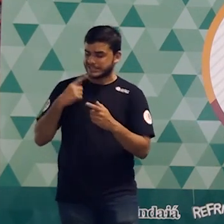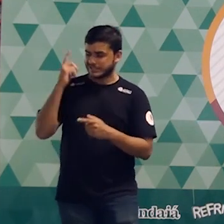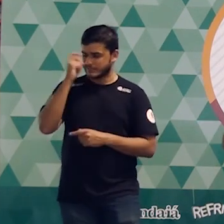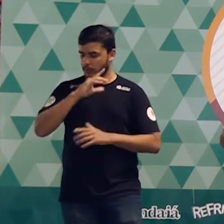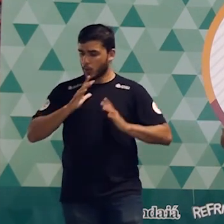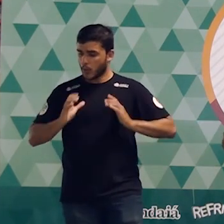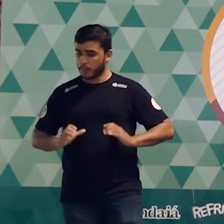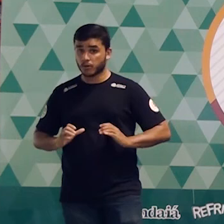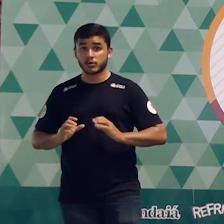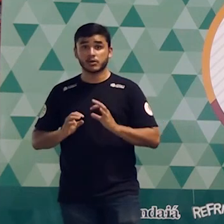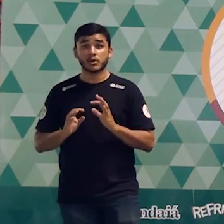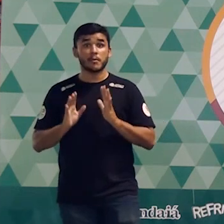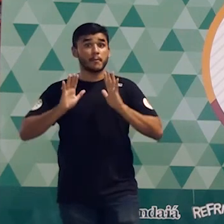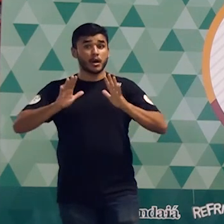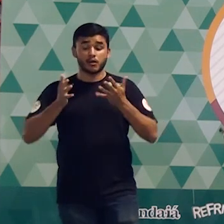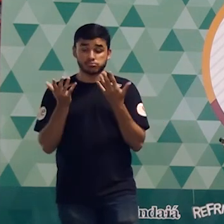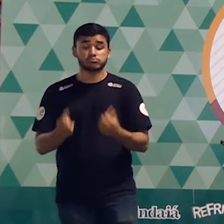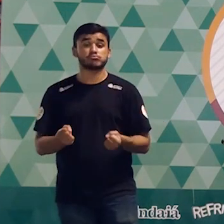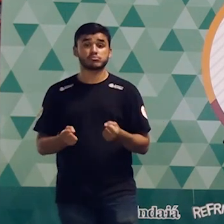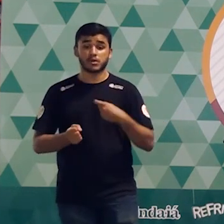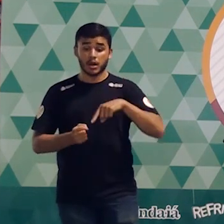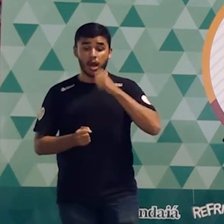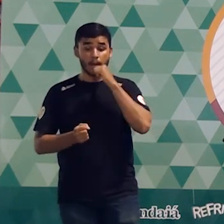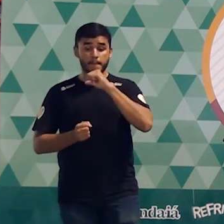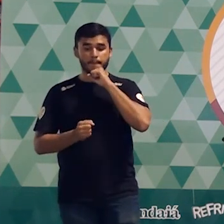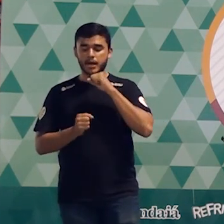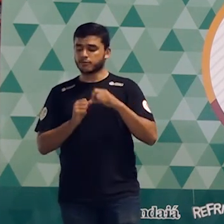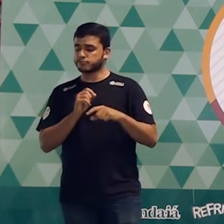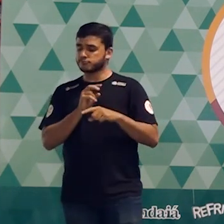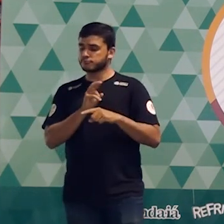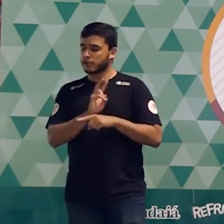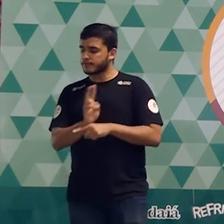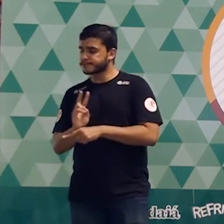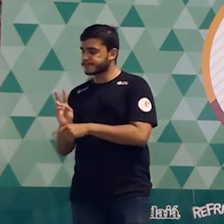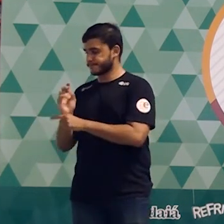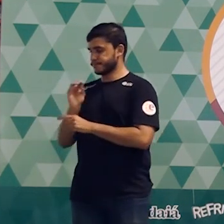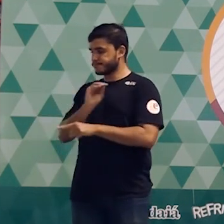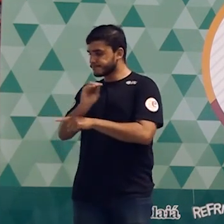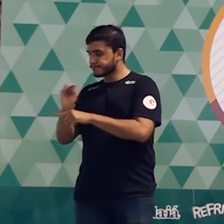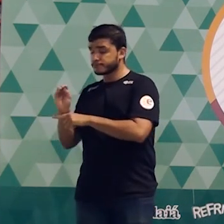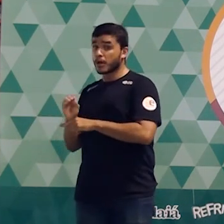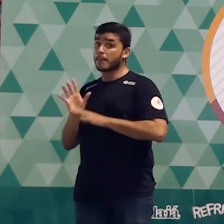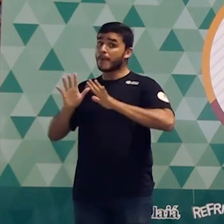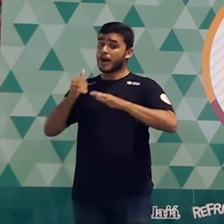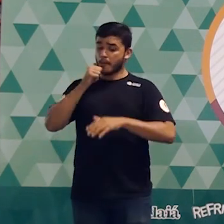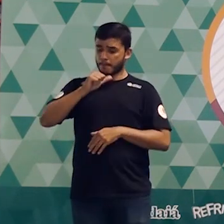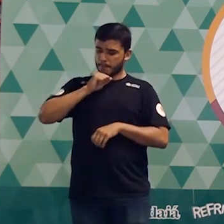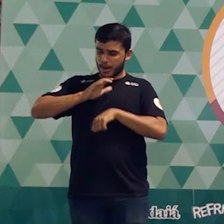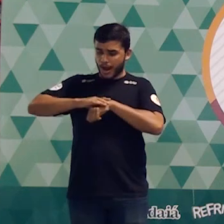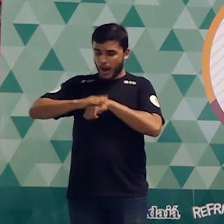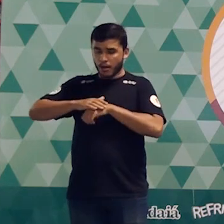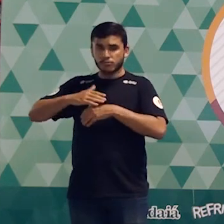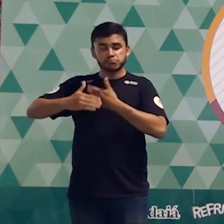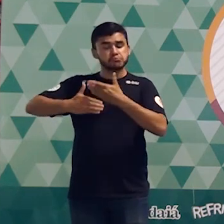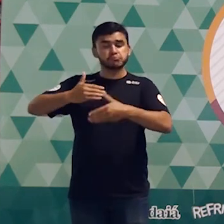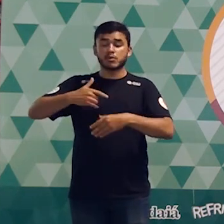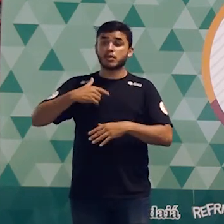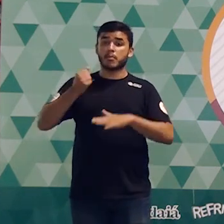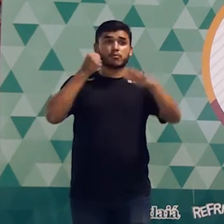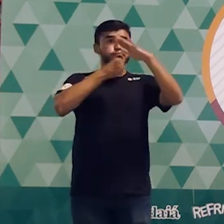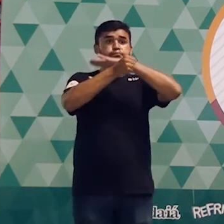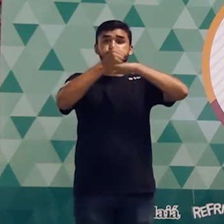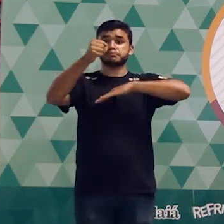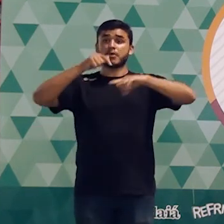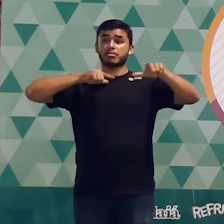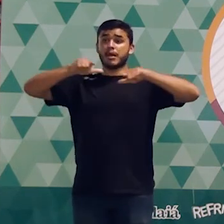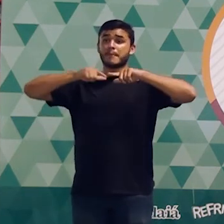difícil, ainda era aceitável, porque a mãe estava lá, certo? Agora, com a mãe trabalhando, ter muitos filhos